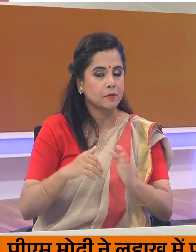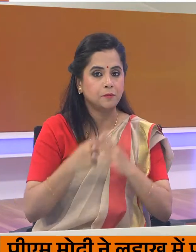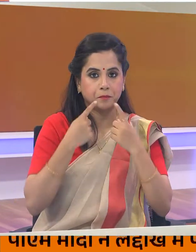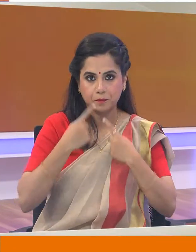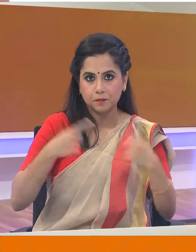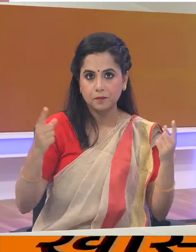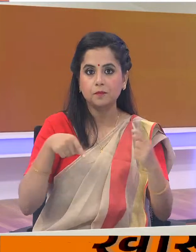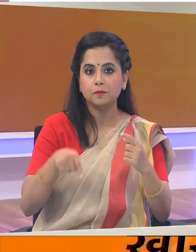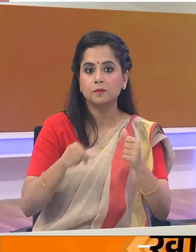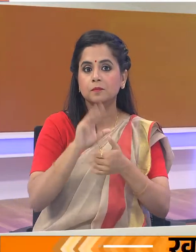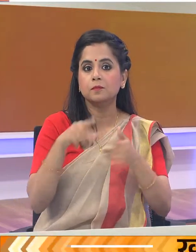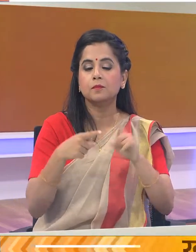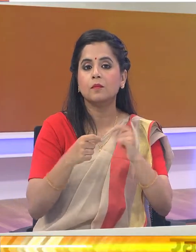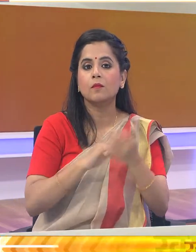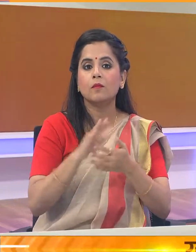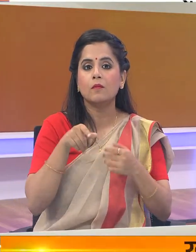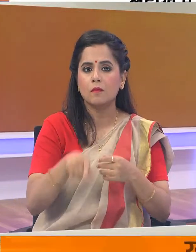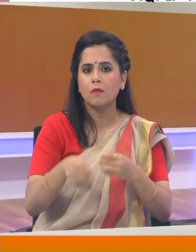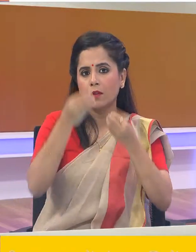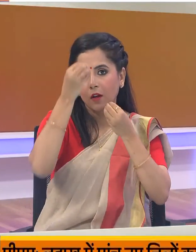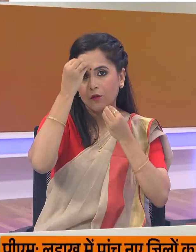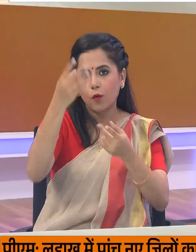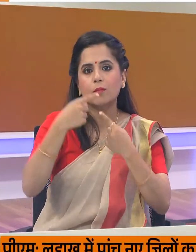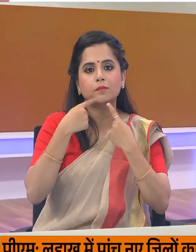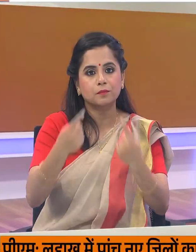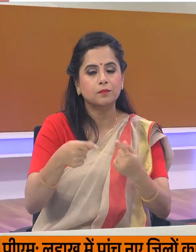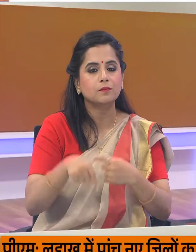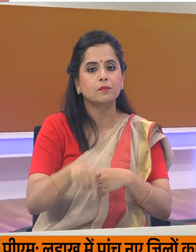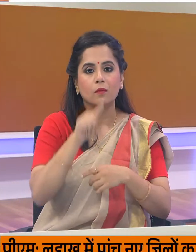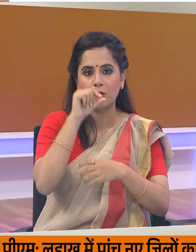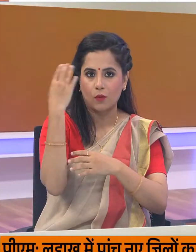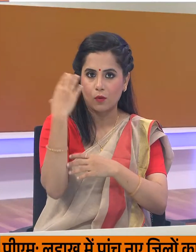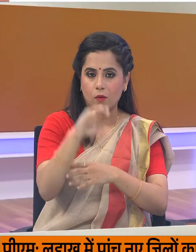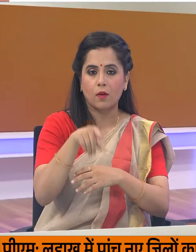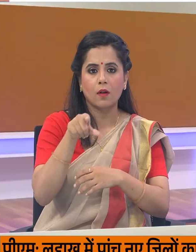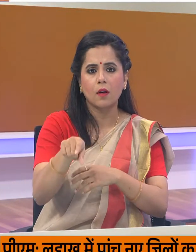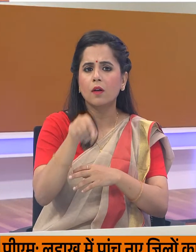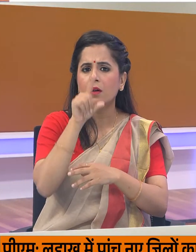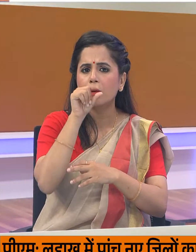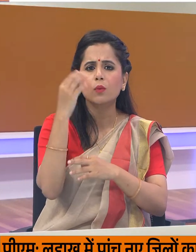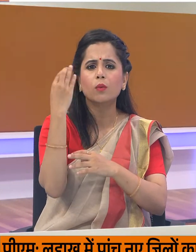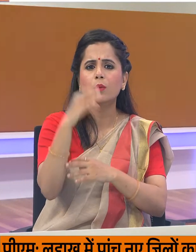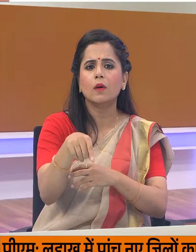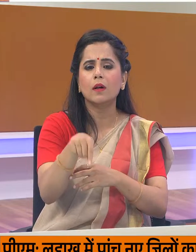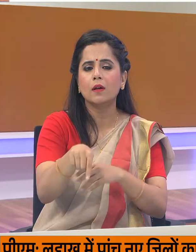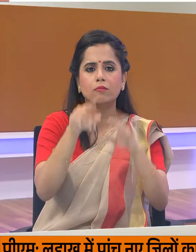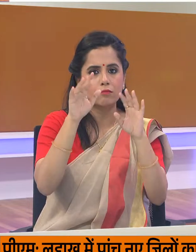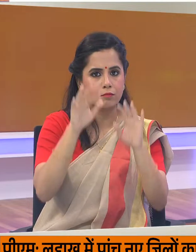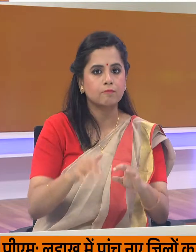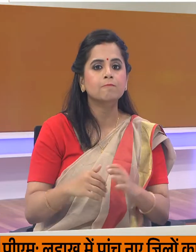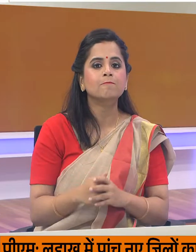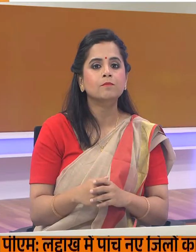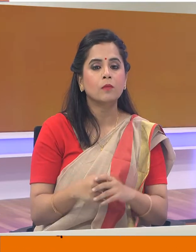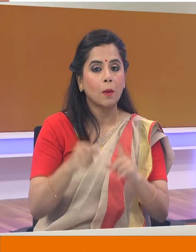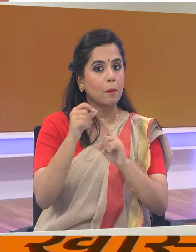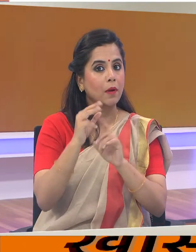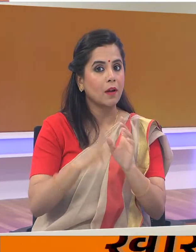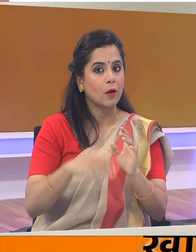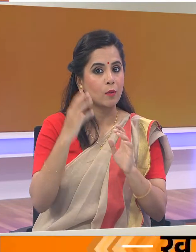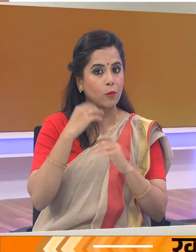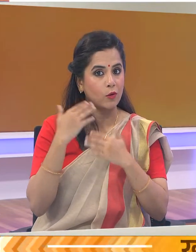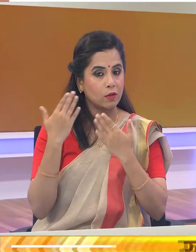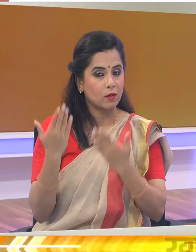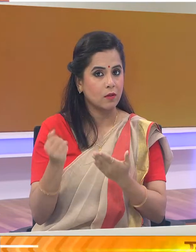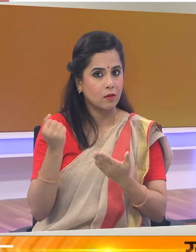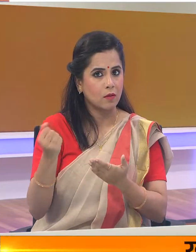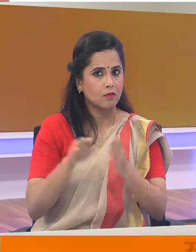गृह मंत्री अमित शाह ने इसकी जानकारी दी। अमित शाह ने सोशल मीडिया प्लेटफॉर्म एक्स पर लिखा, प्रधानमंत्री